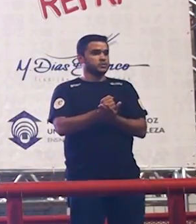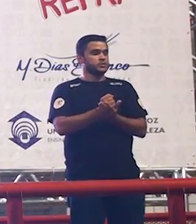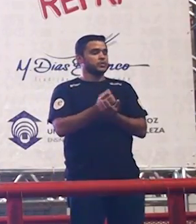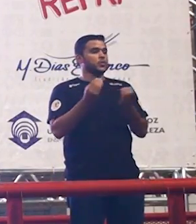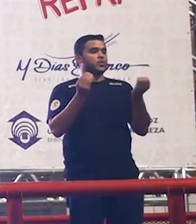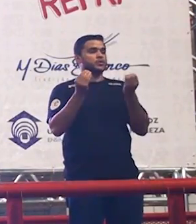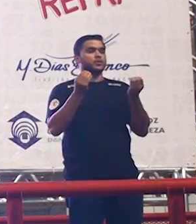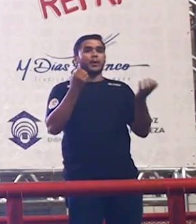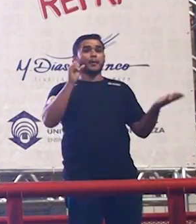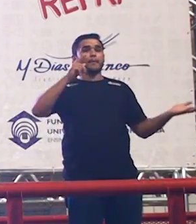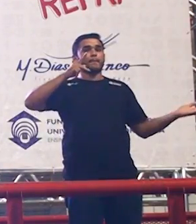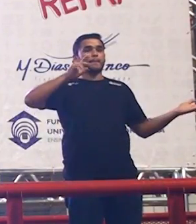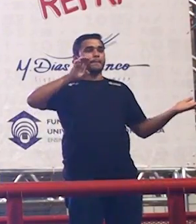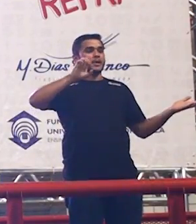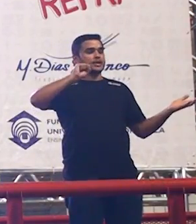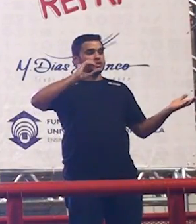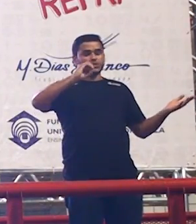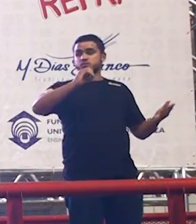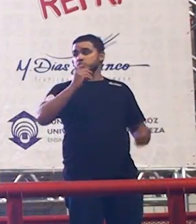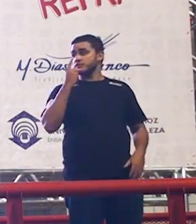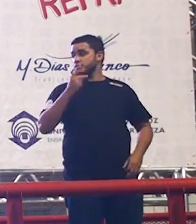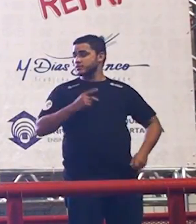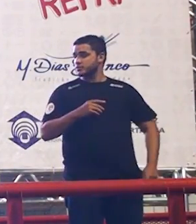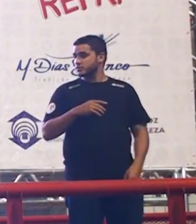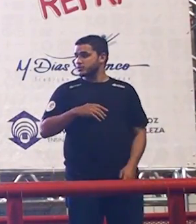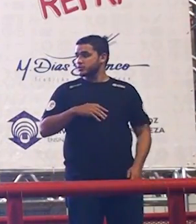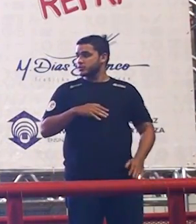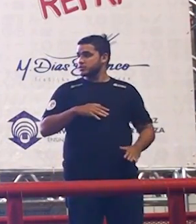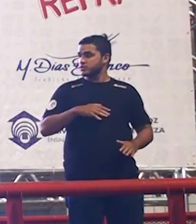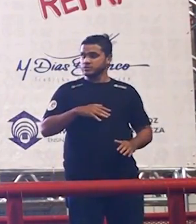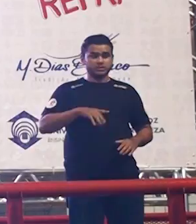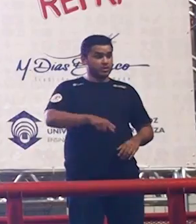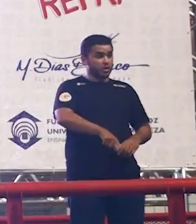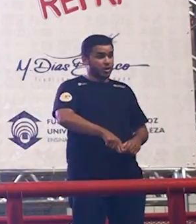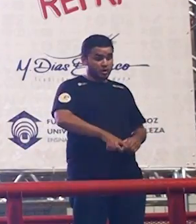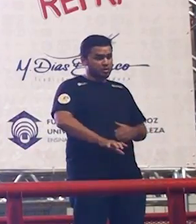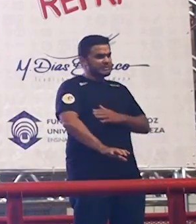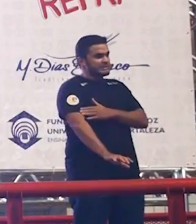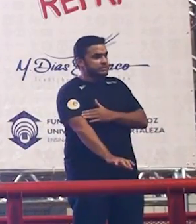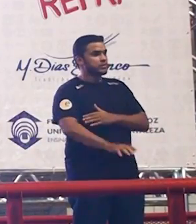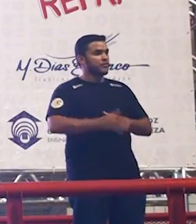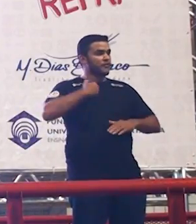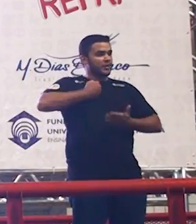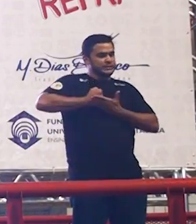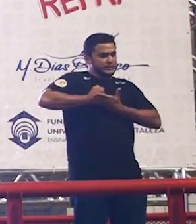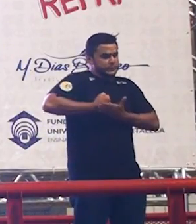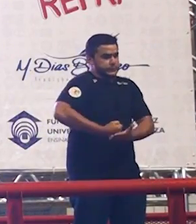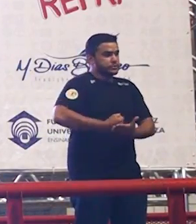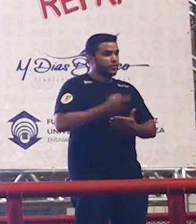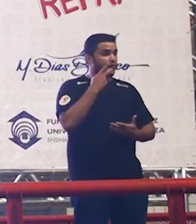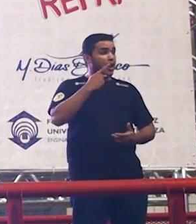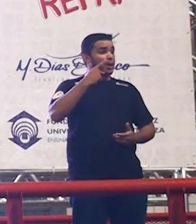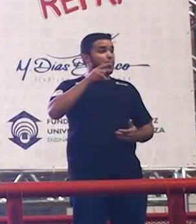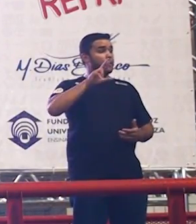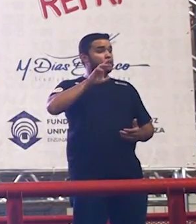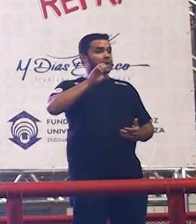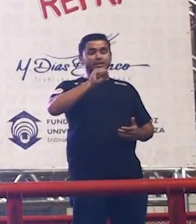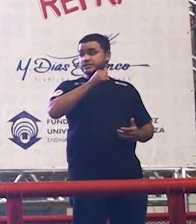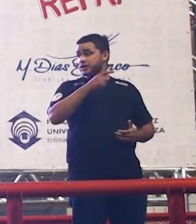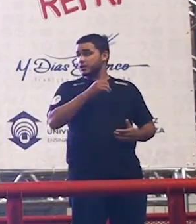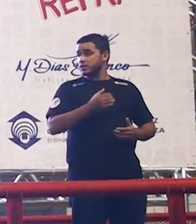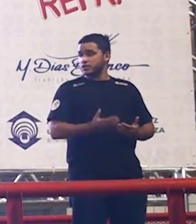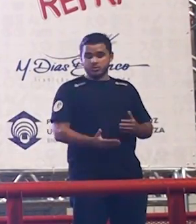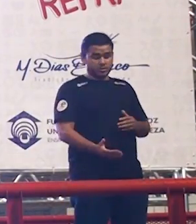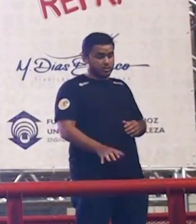Pressão é peso. Se eu faço isso aqui, ó, nessa barra, eu estou fazendo uma pressão. Se eu subo a minha mão, eu estou